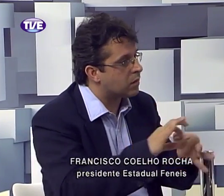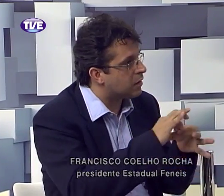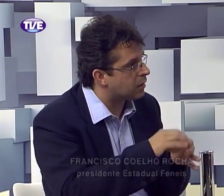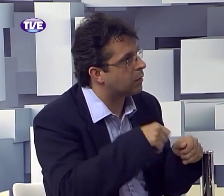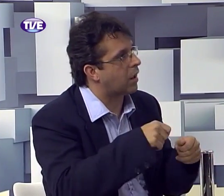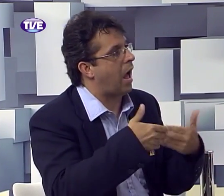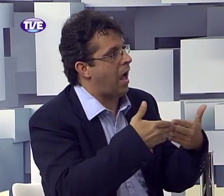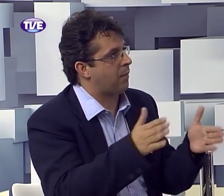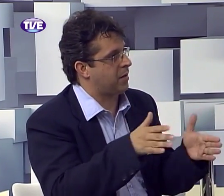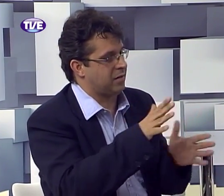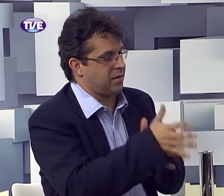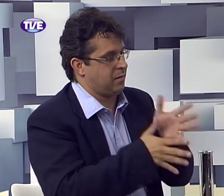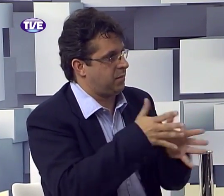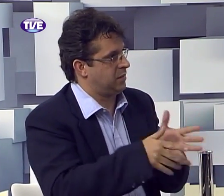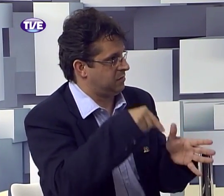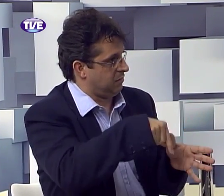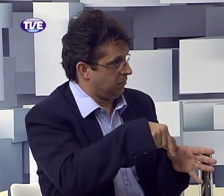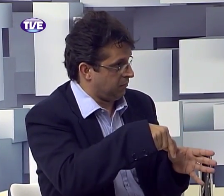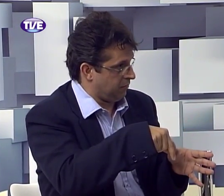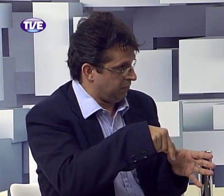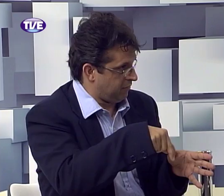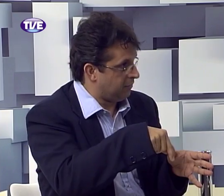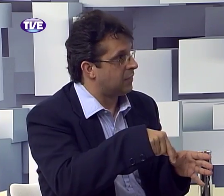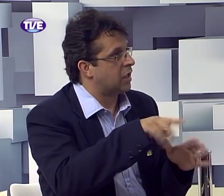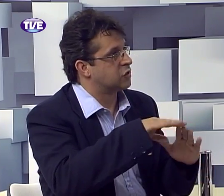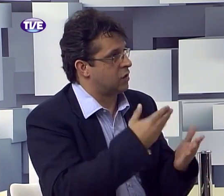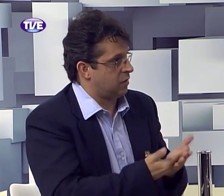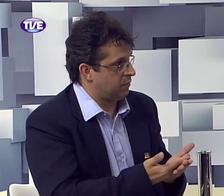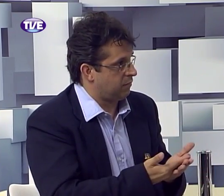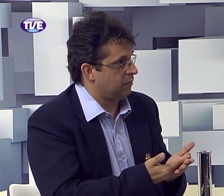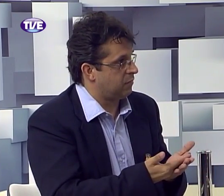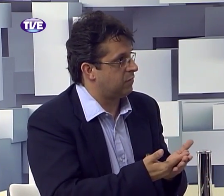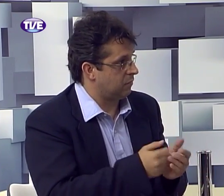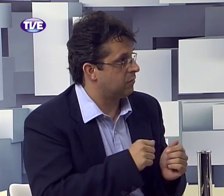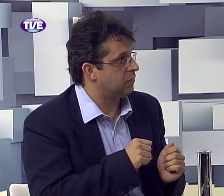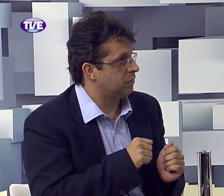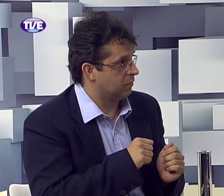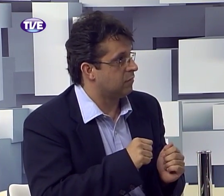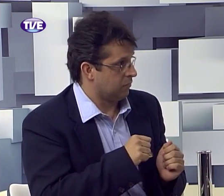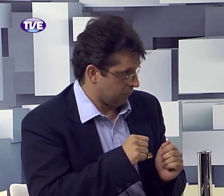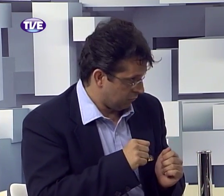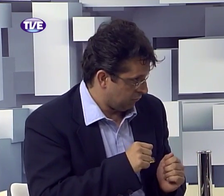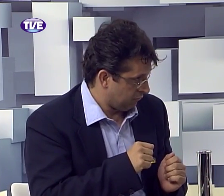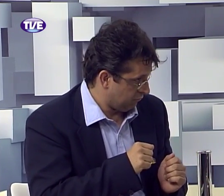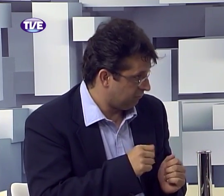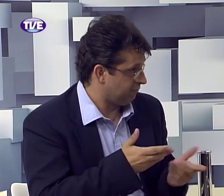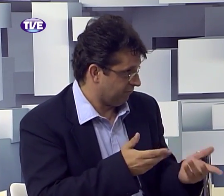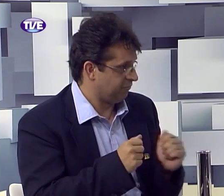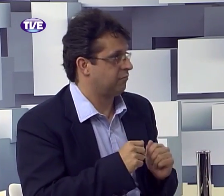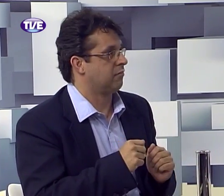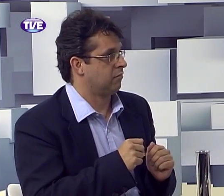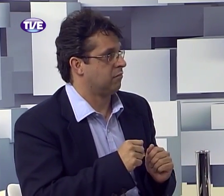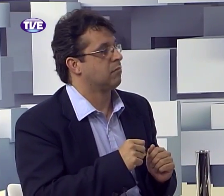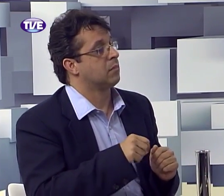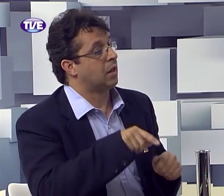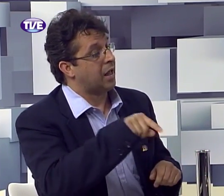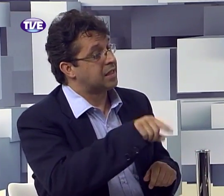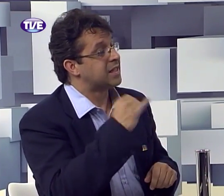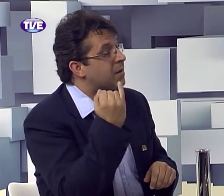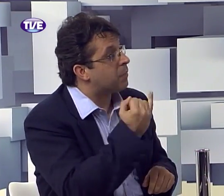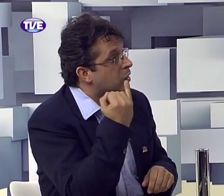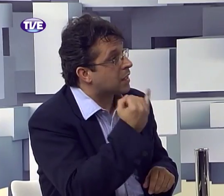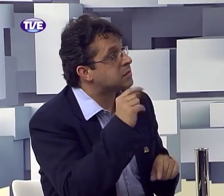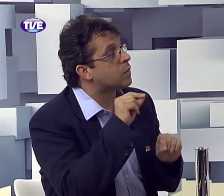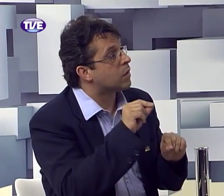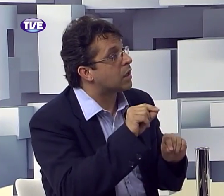professores, nós precisamos de mais força e de união para poder ampliar essas escolas e a